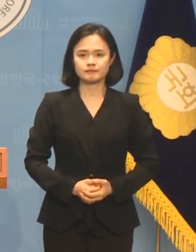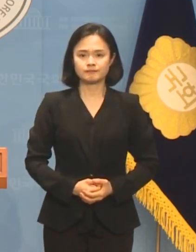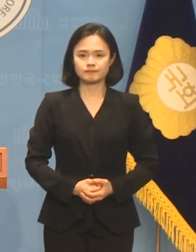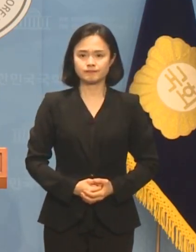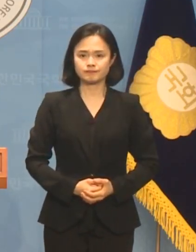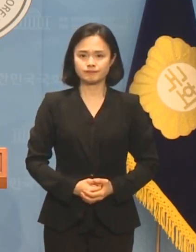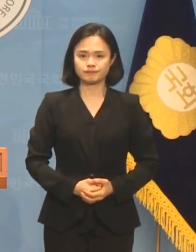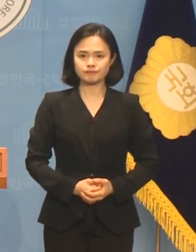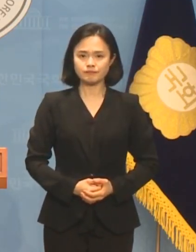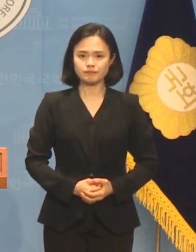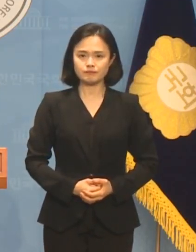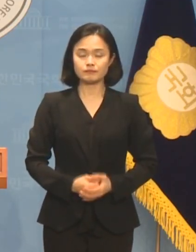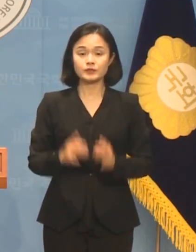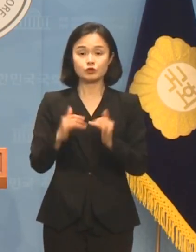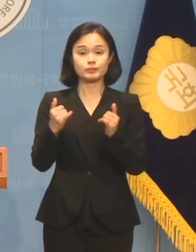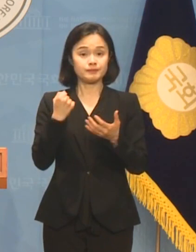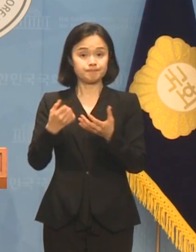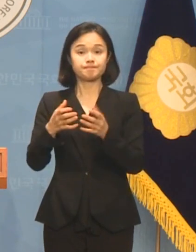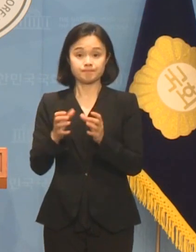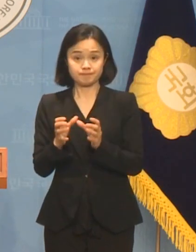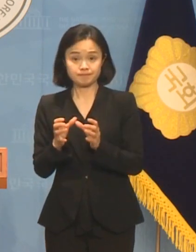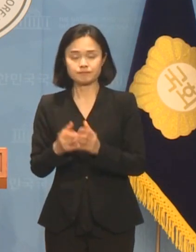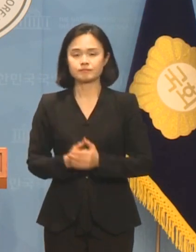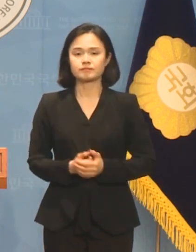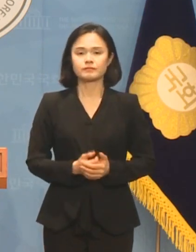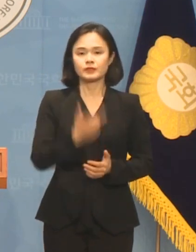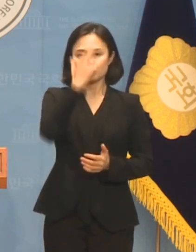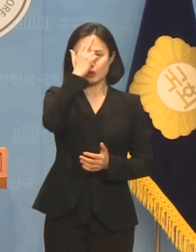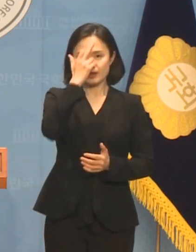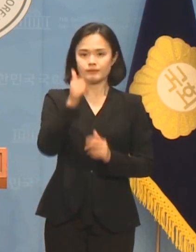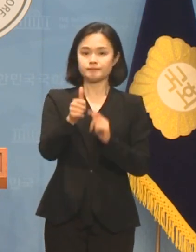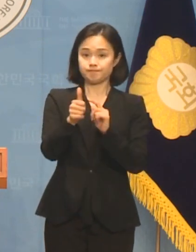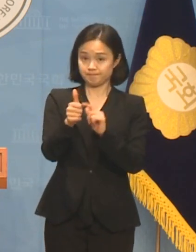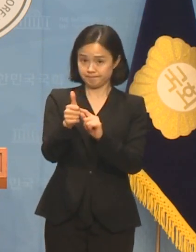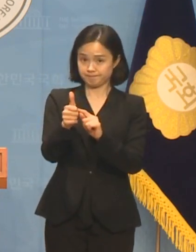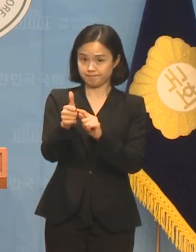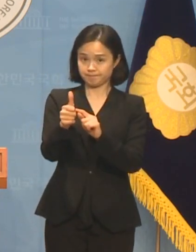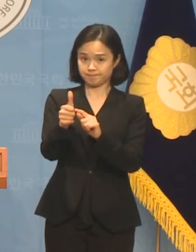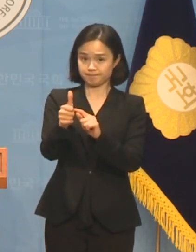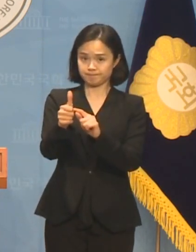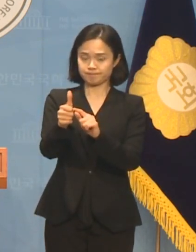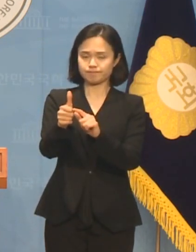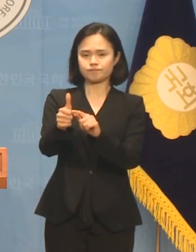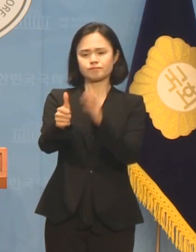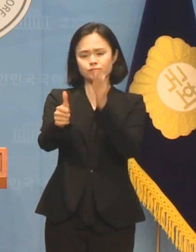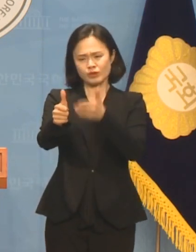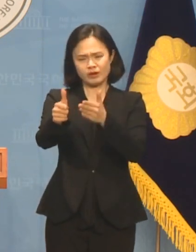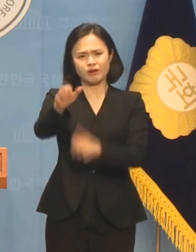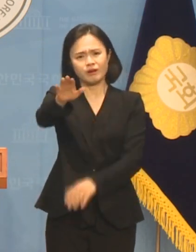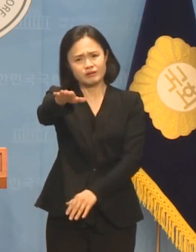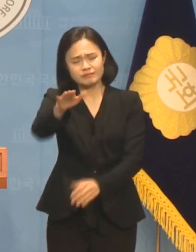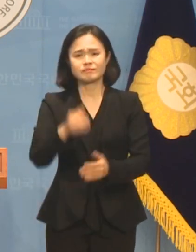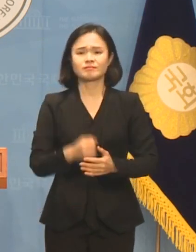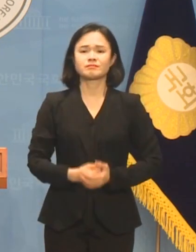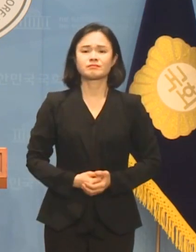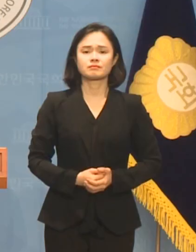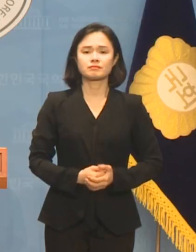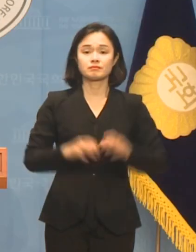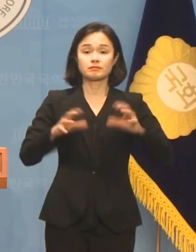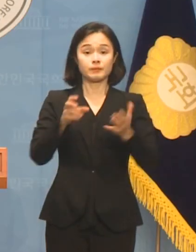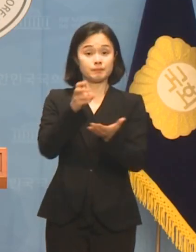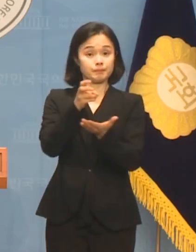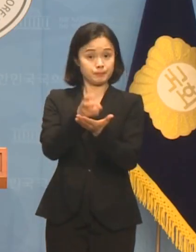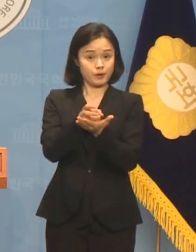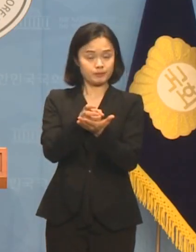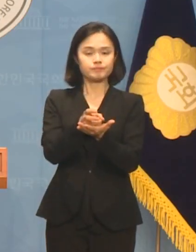동시에 저희 국민의힘은 최상목 대통령 권한대행께도 당부드립니다. 헌법과